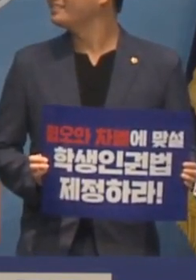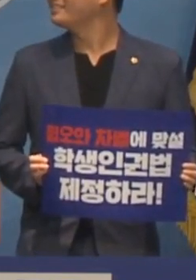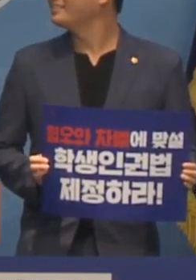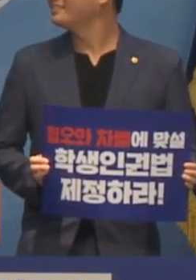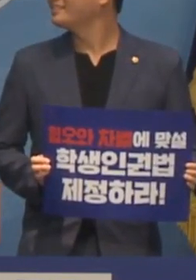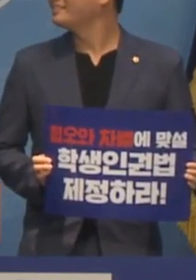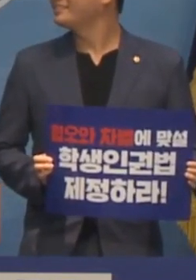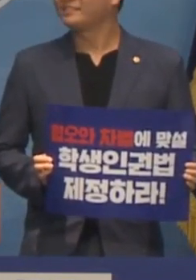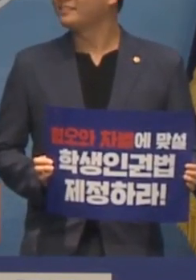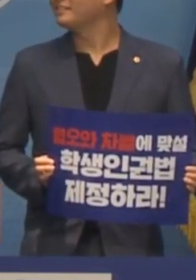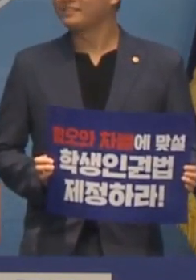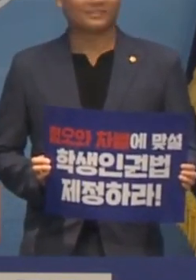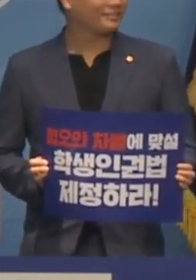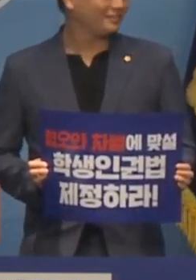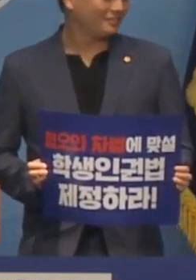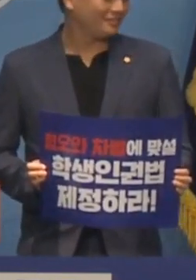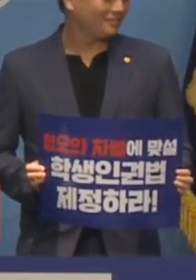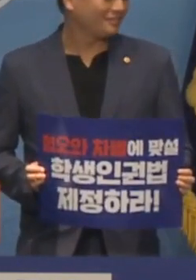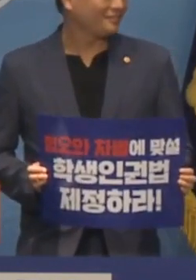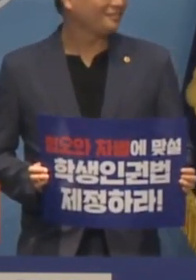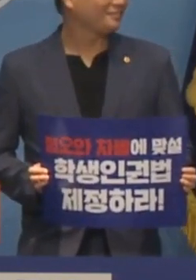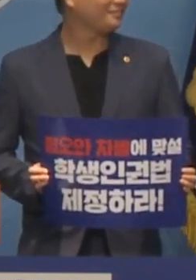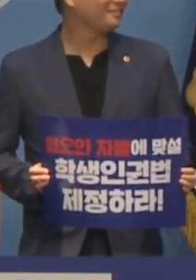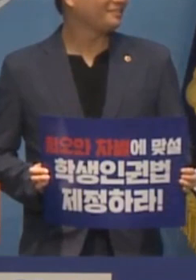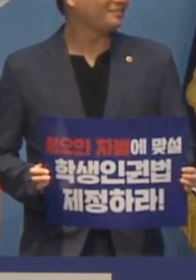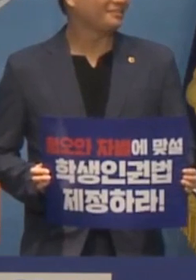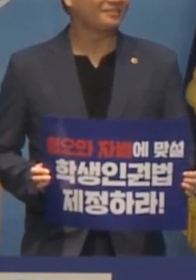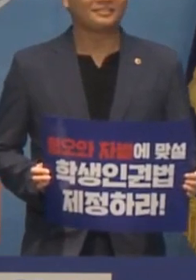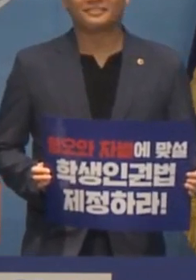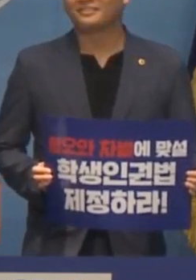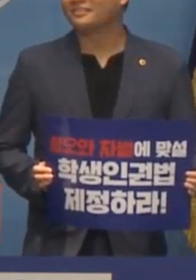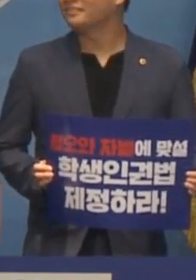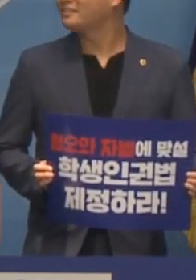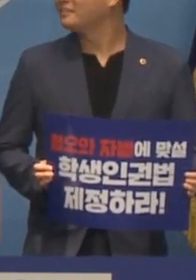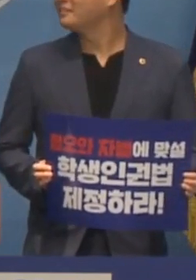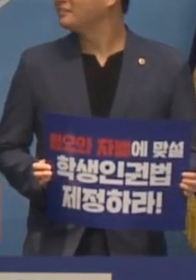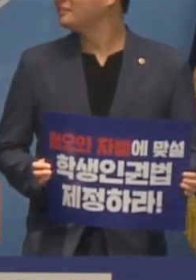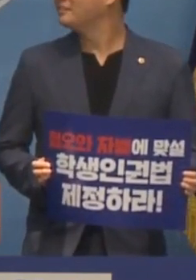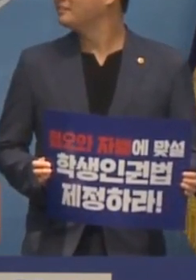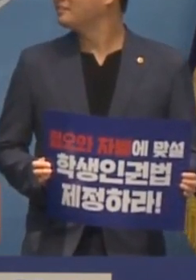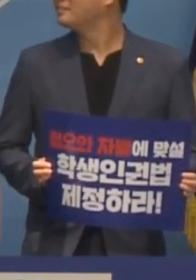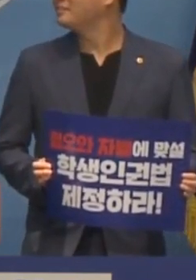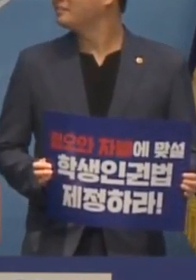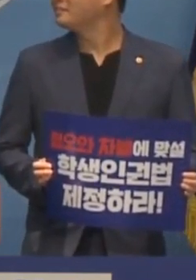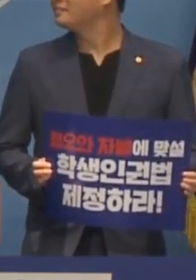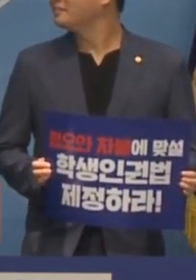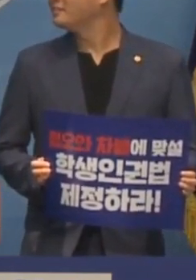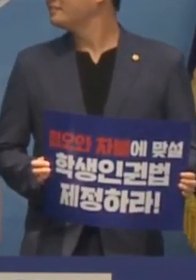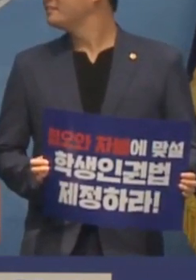그다음에 장효주님. 네. 그다음에 김준형님.